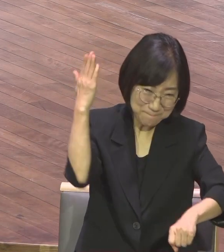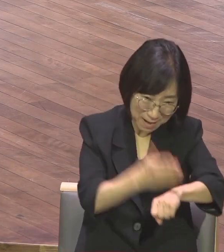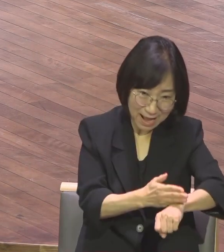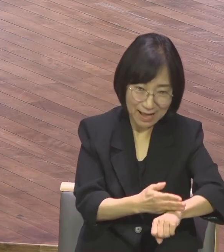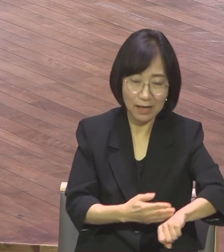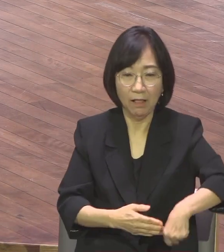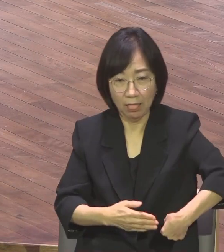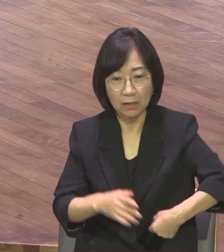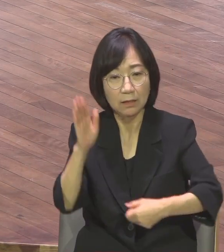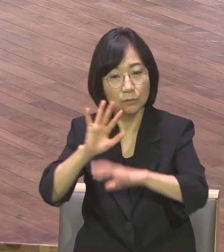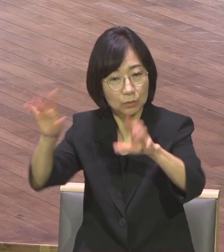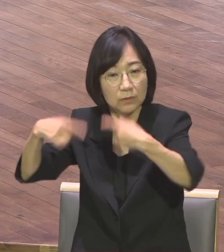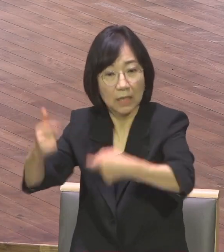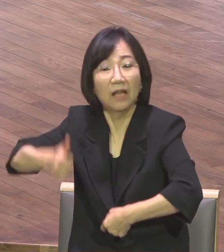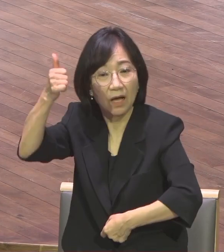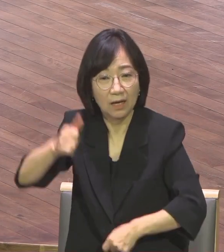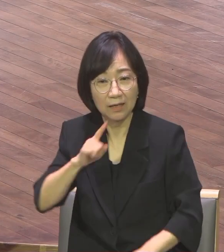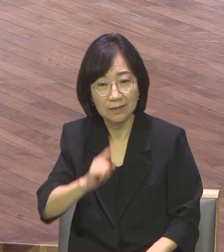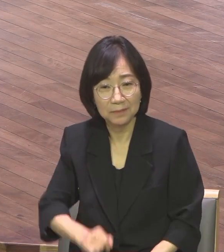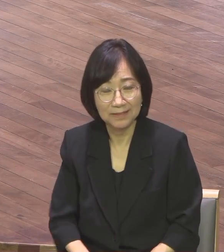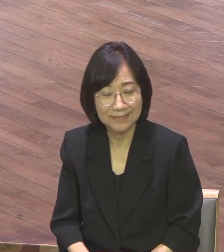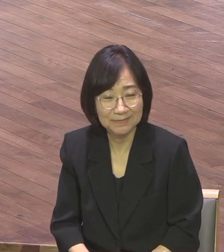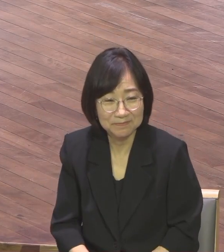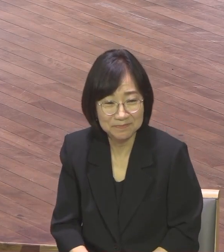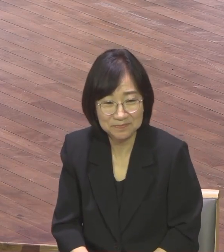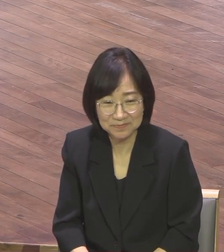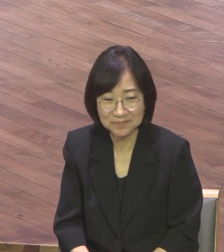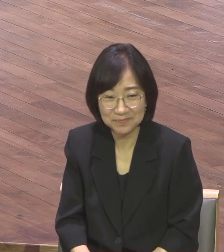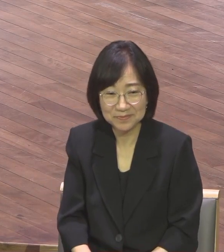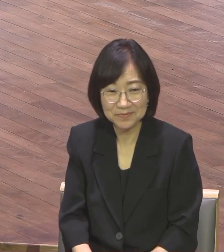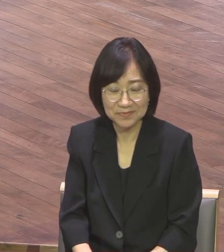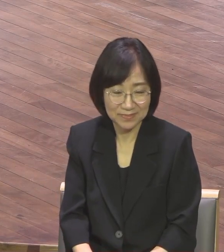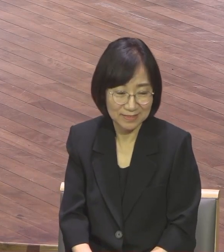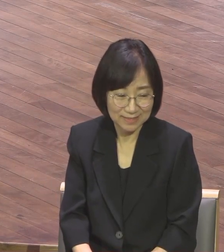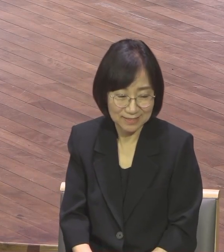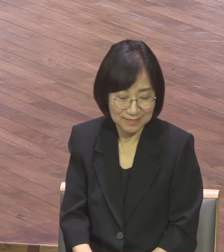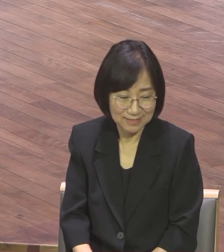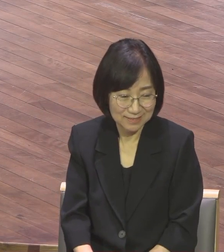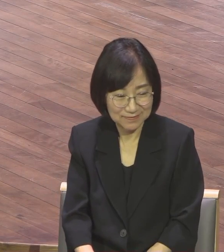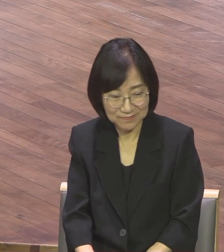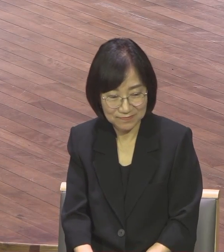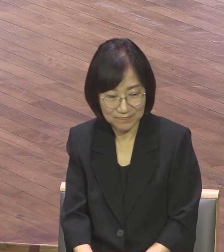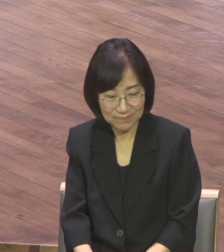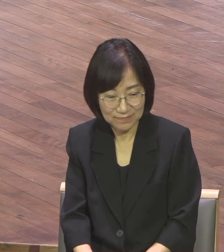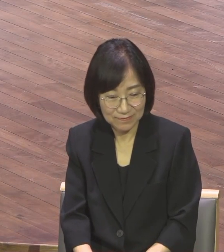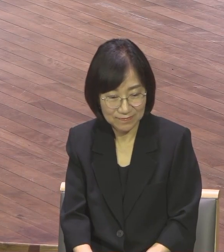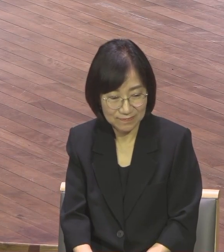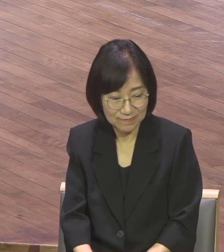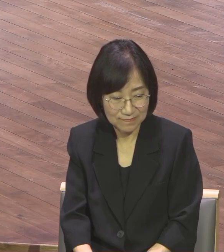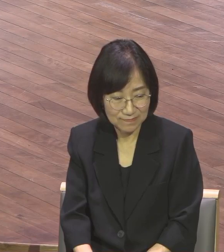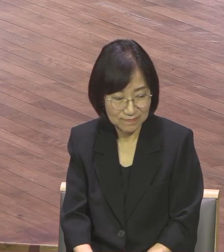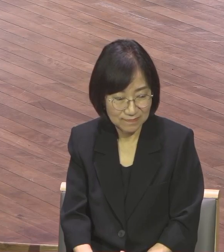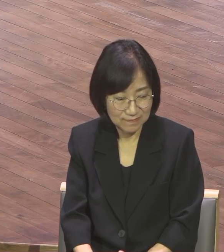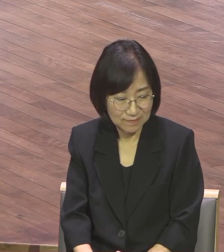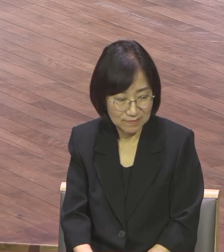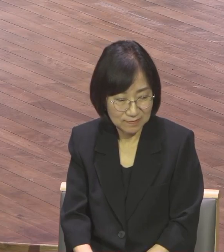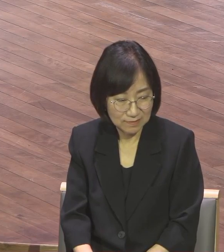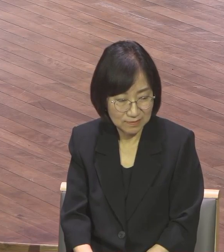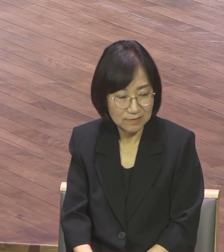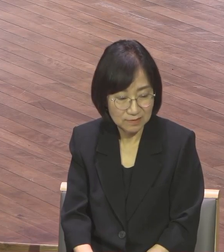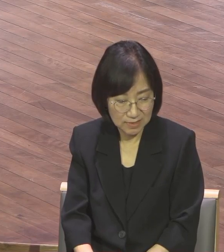생명 살리는 이 사명을 일깨워주는 것이다. 생명 살리는 일에.